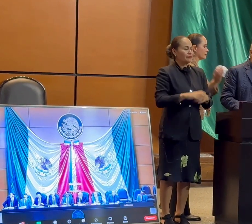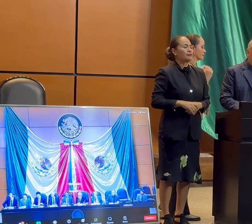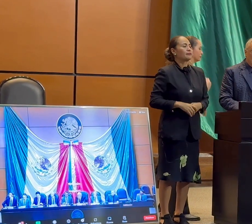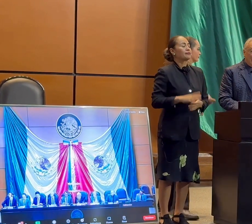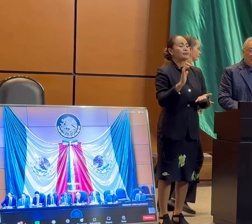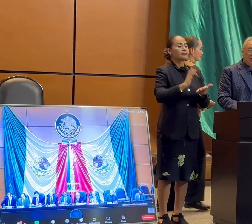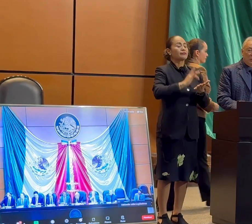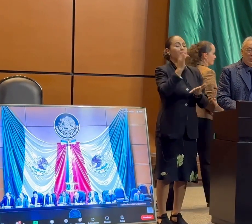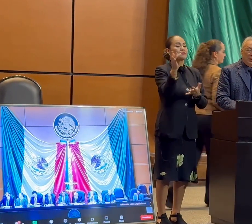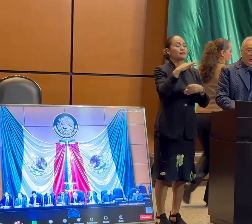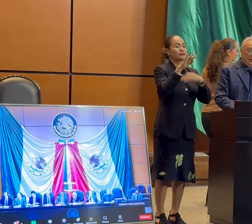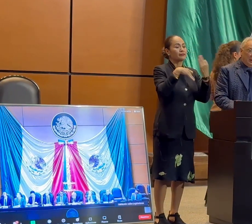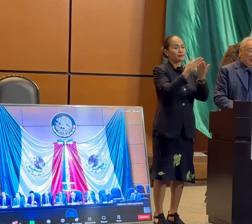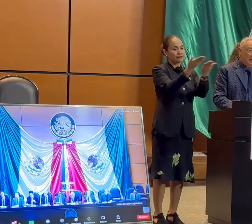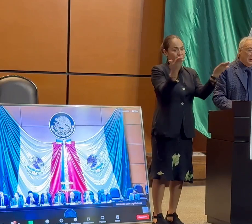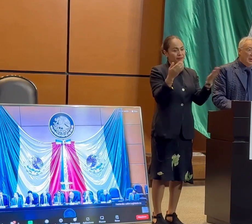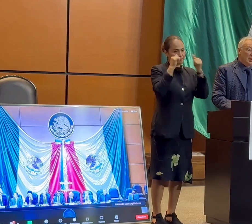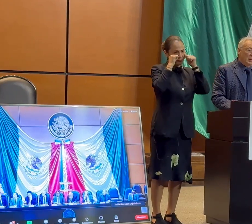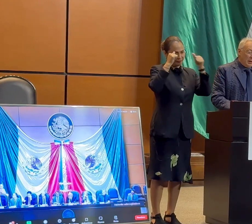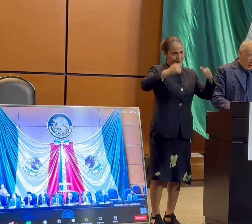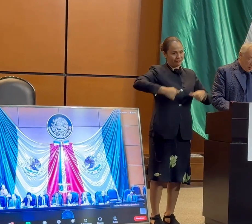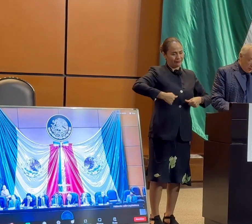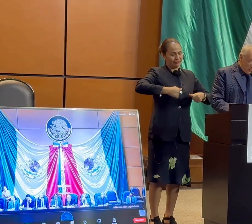todos que me escuchen y